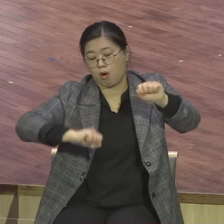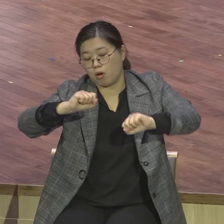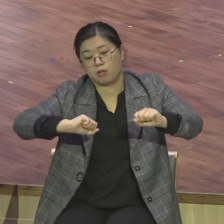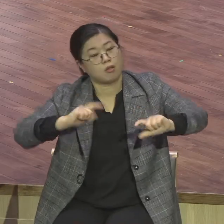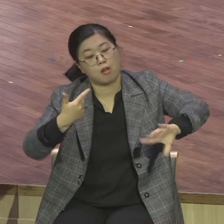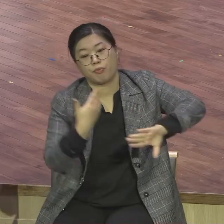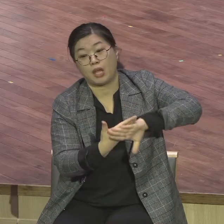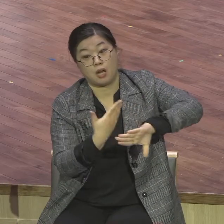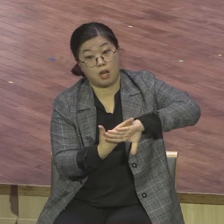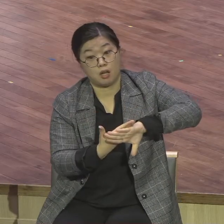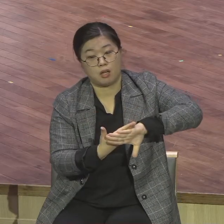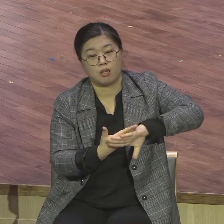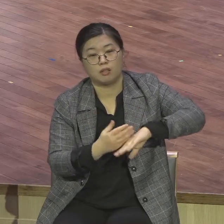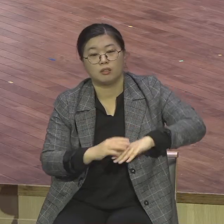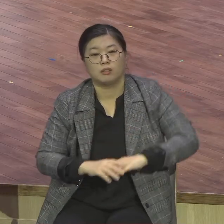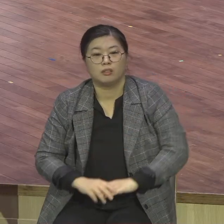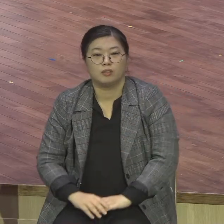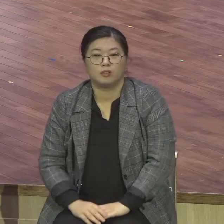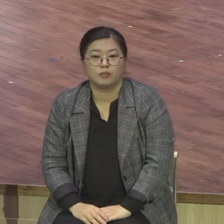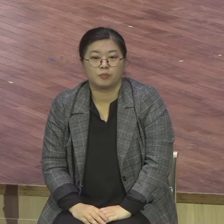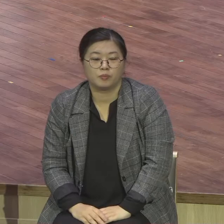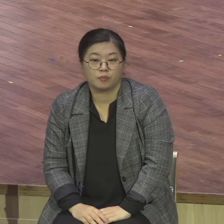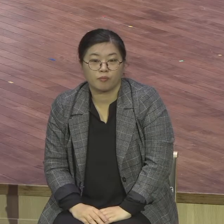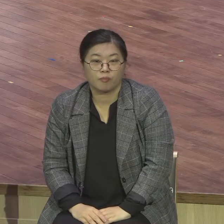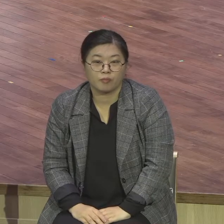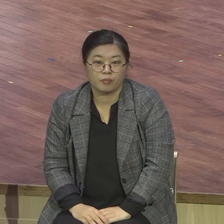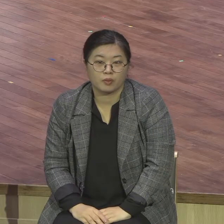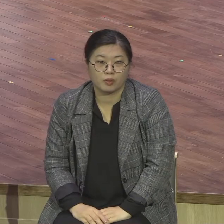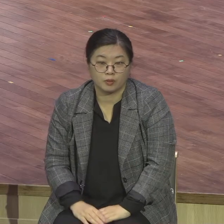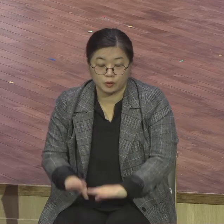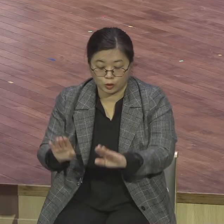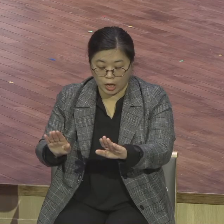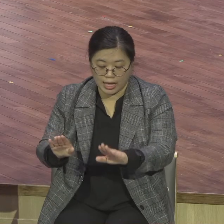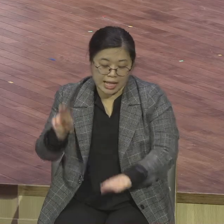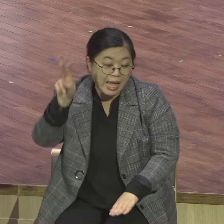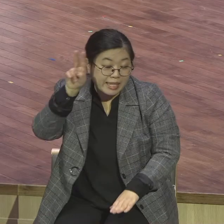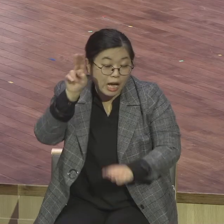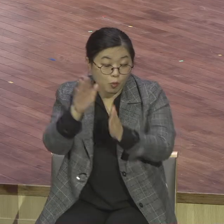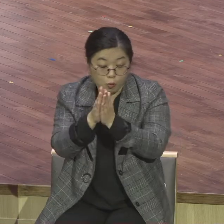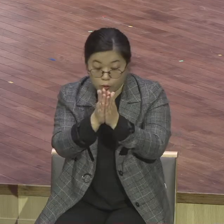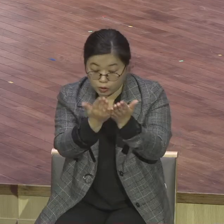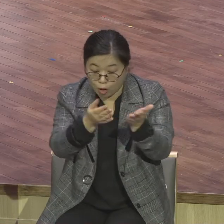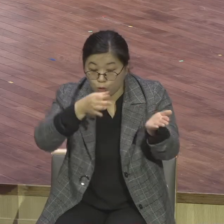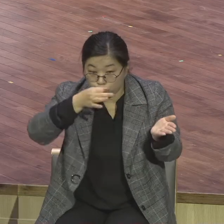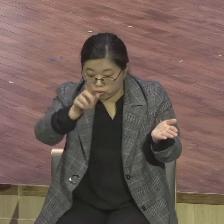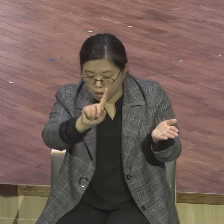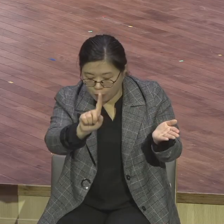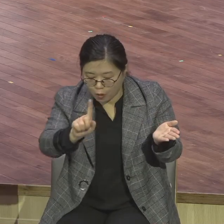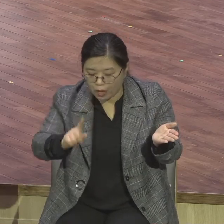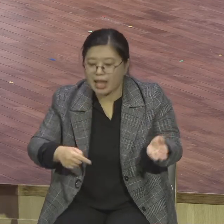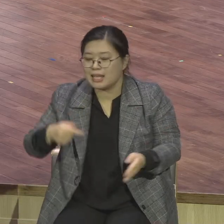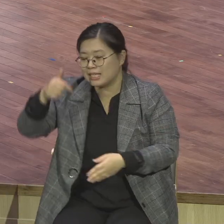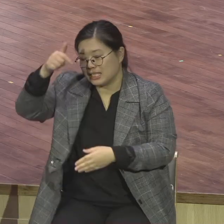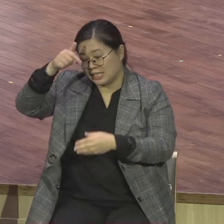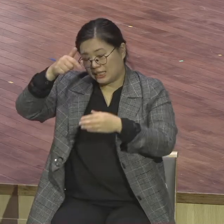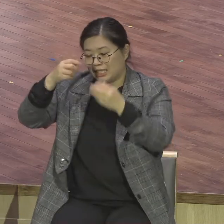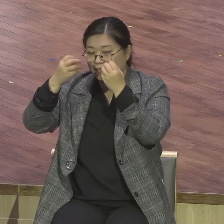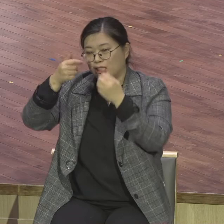야고보서는 신약의 자문이다라고 그렇게 말을 할 정도로 우리의 영적 삶